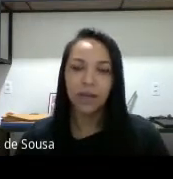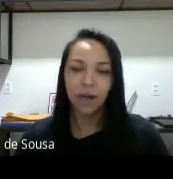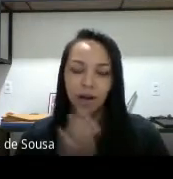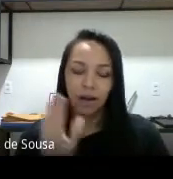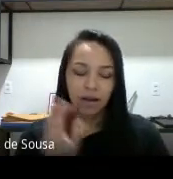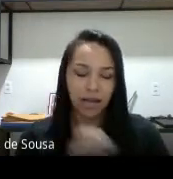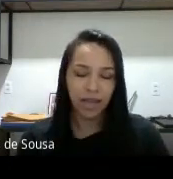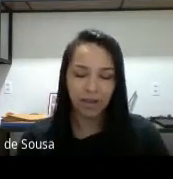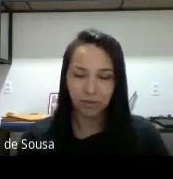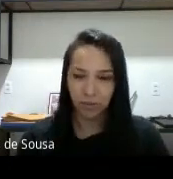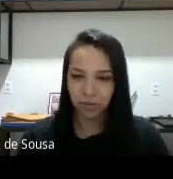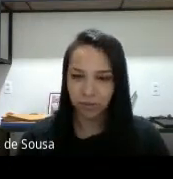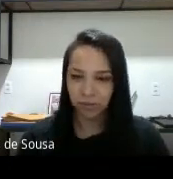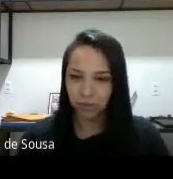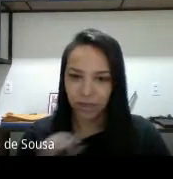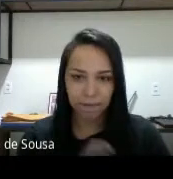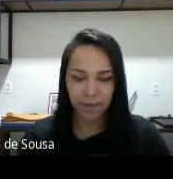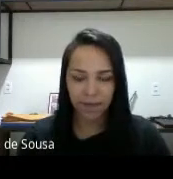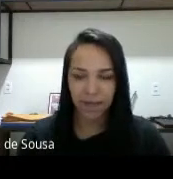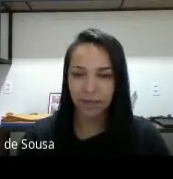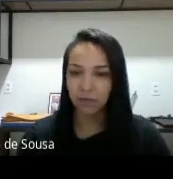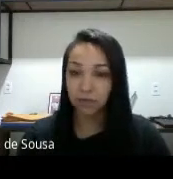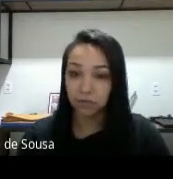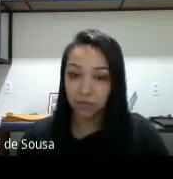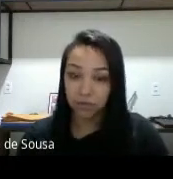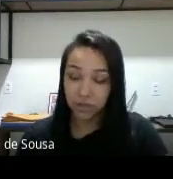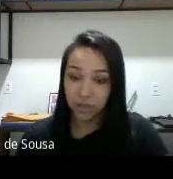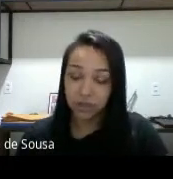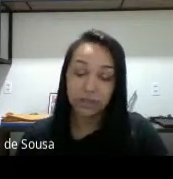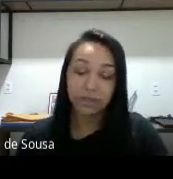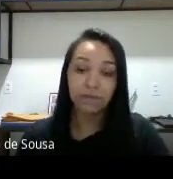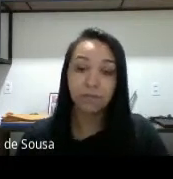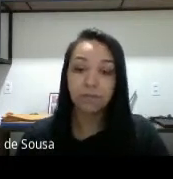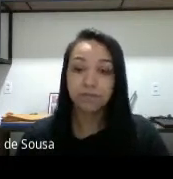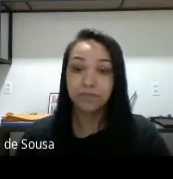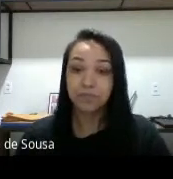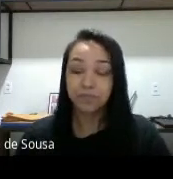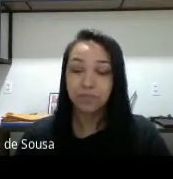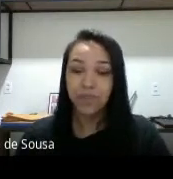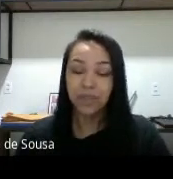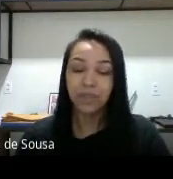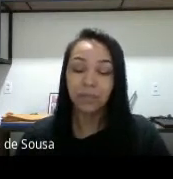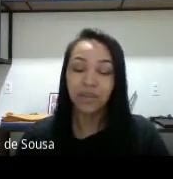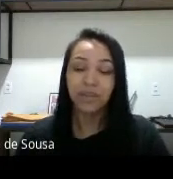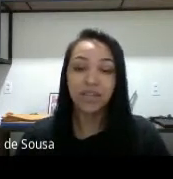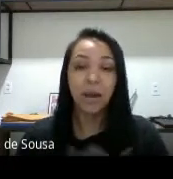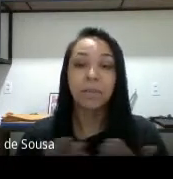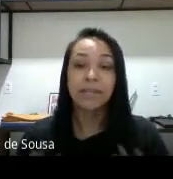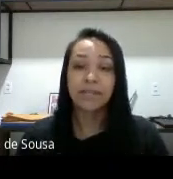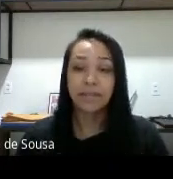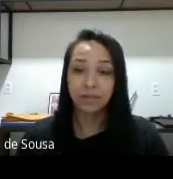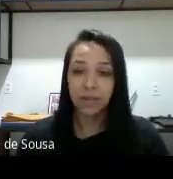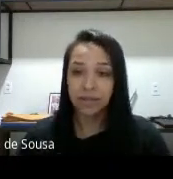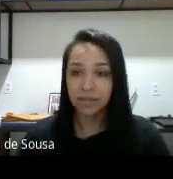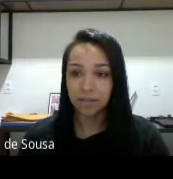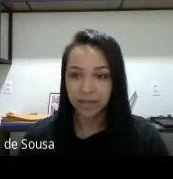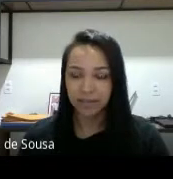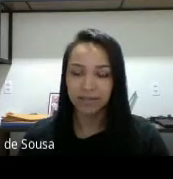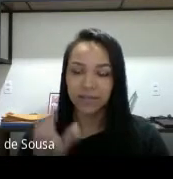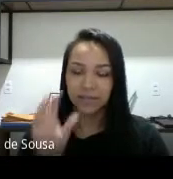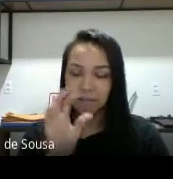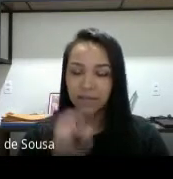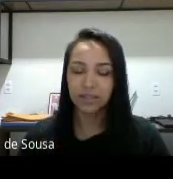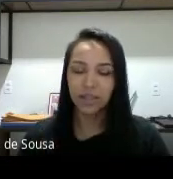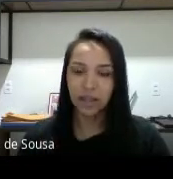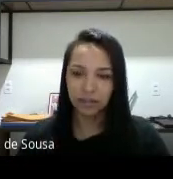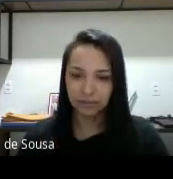certo? Leiam toda a ementa, todos os objetivos. E também vejam a apresentação da disciplina,